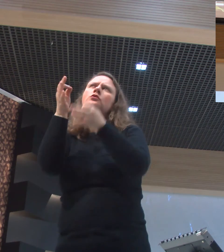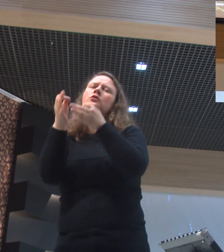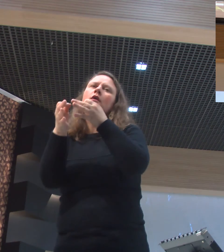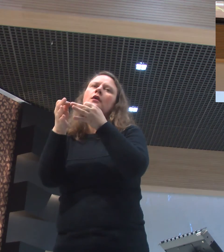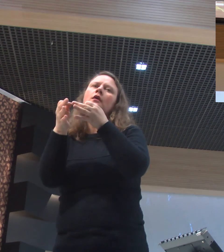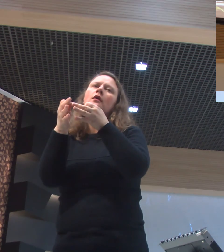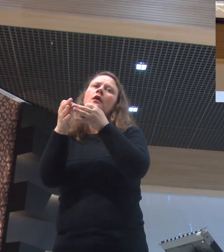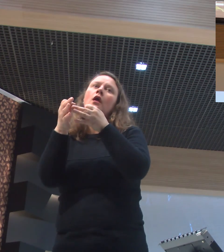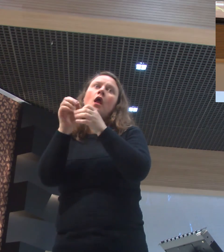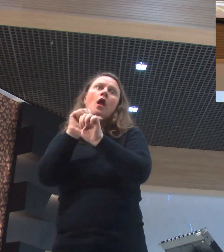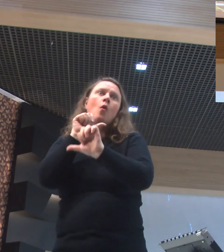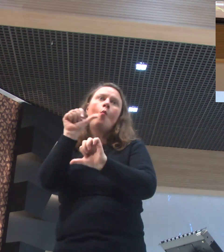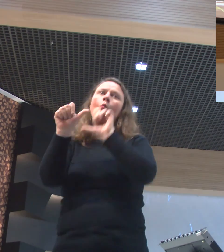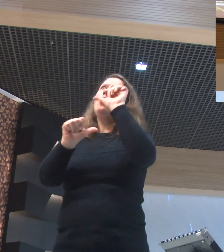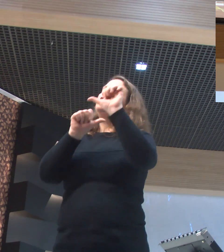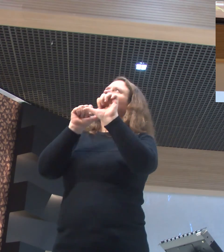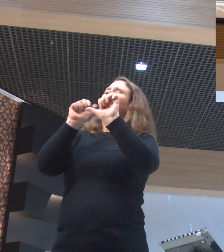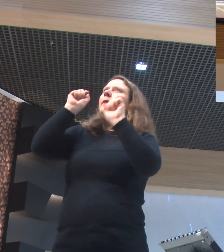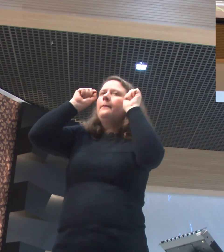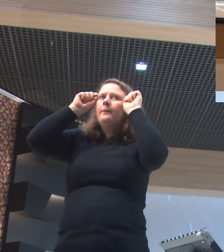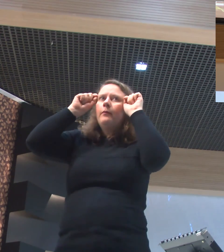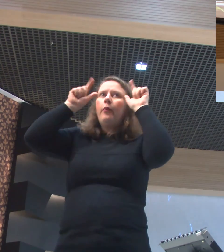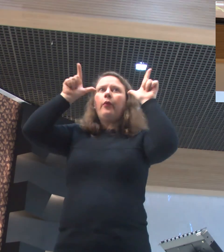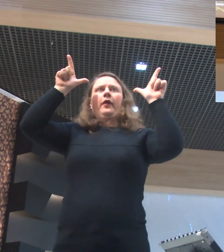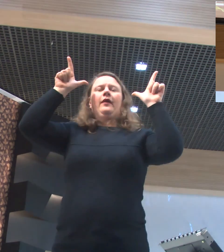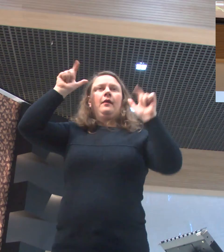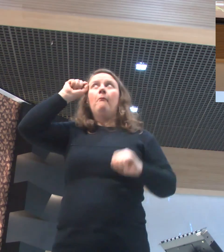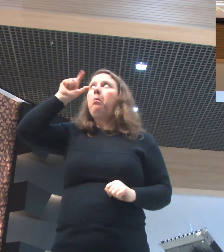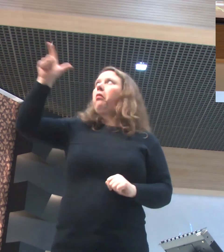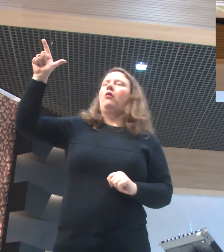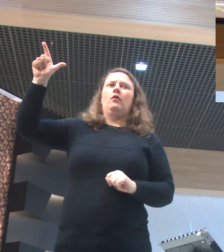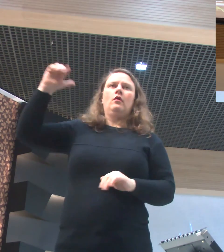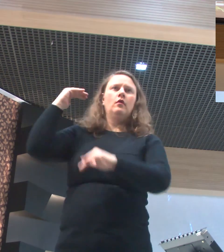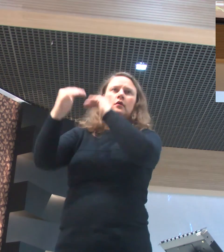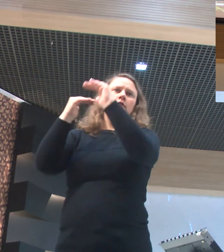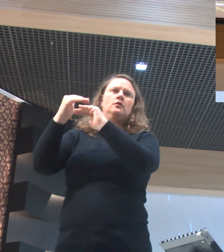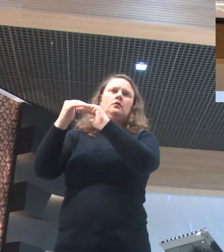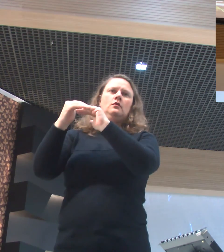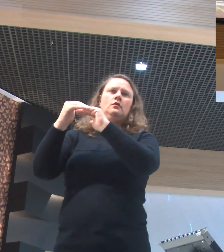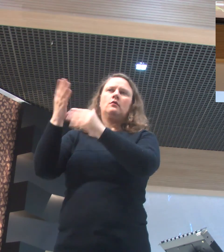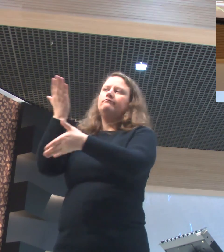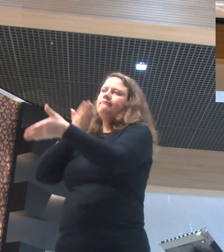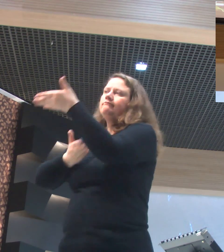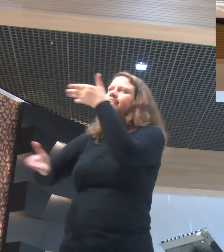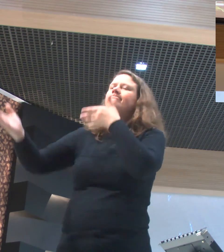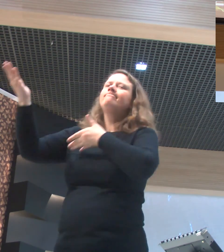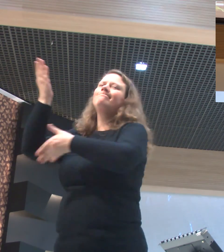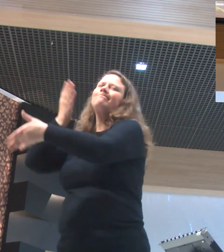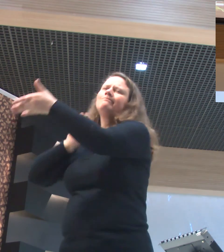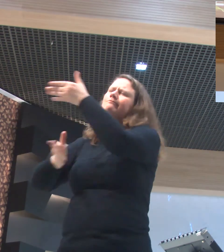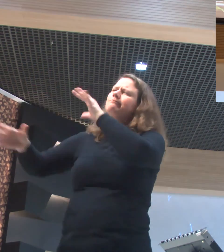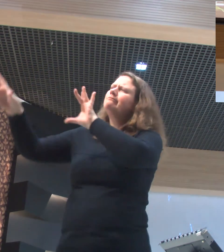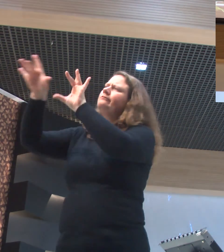Jesus. E, sobretudo, por causa dessa justiça que nos foi imputada, que nos coloca em comunhão com